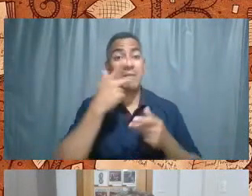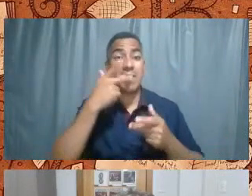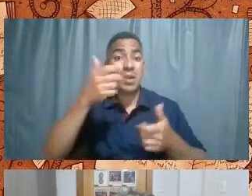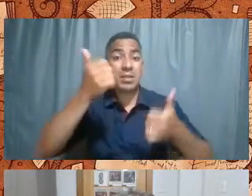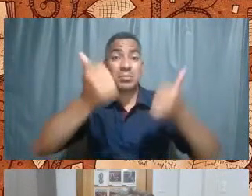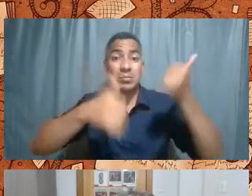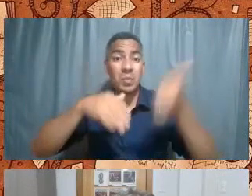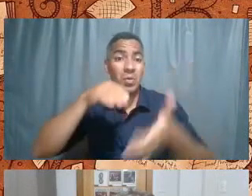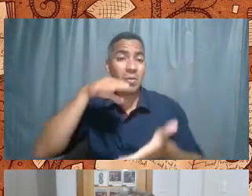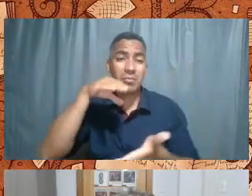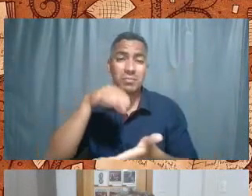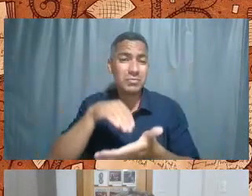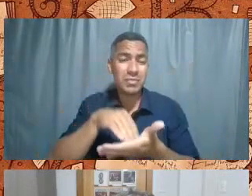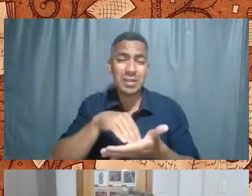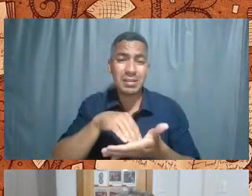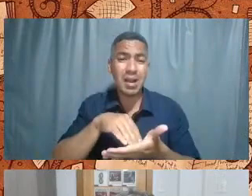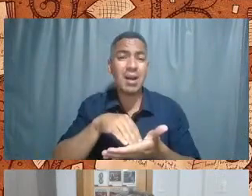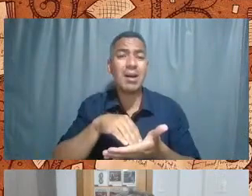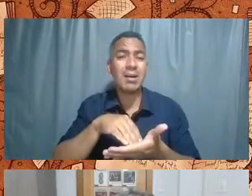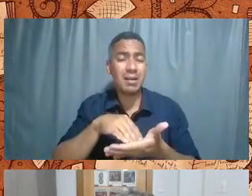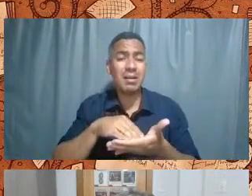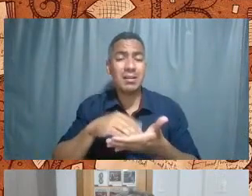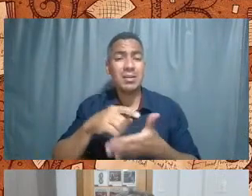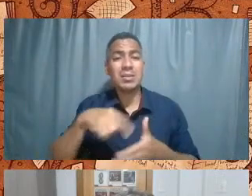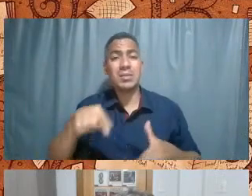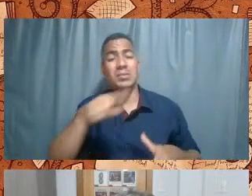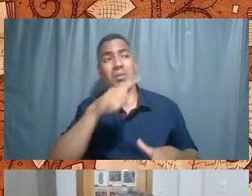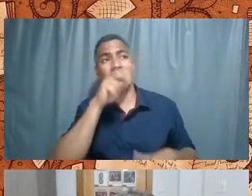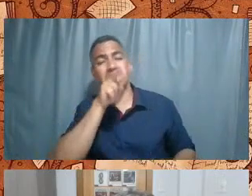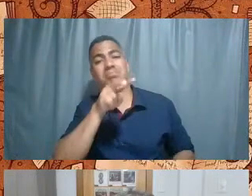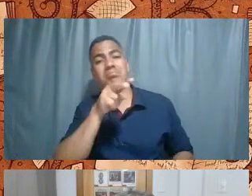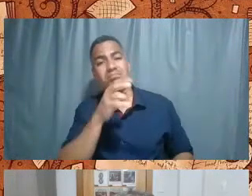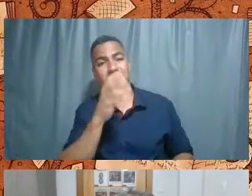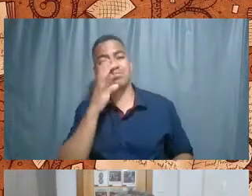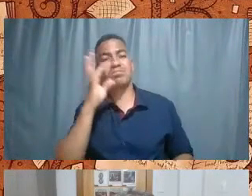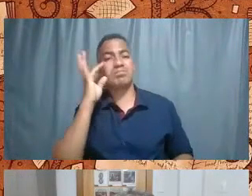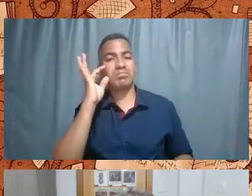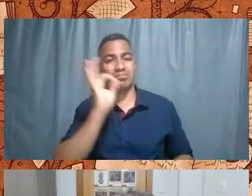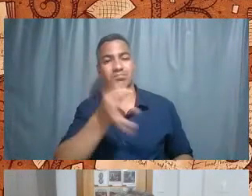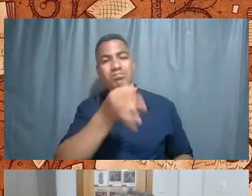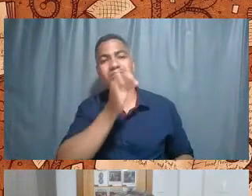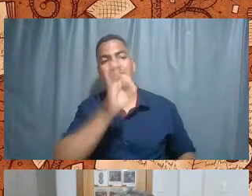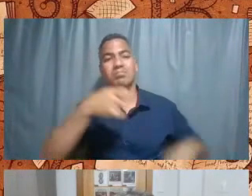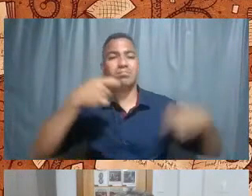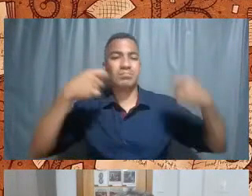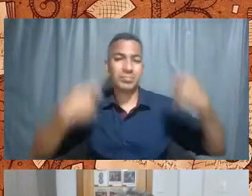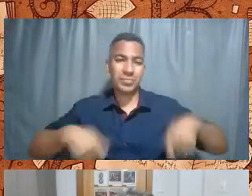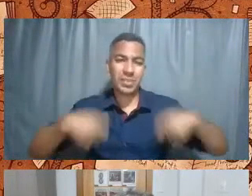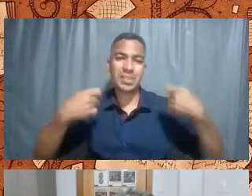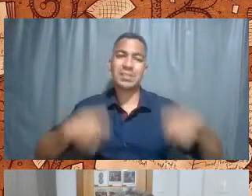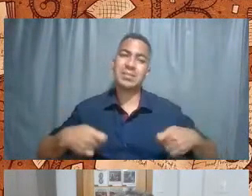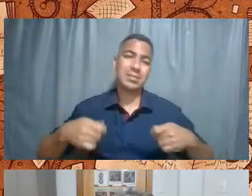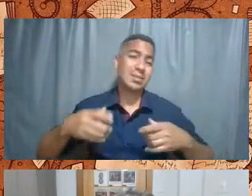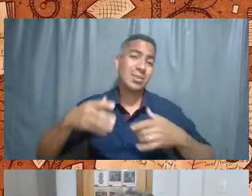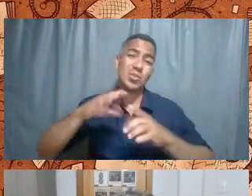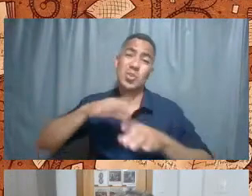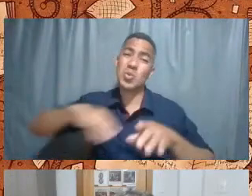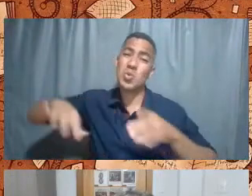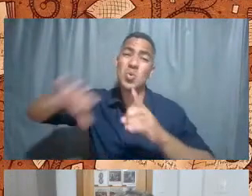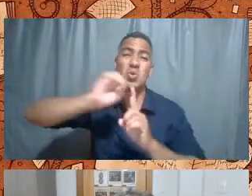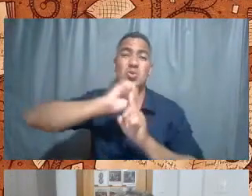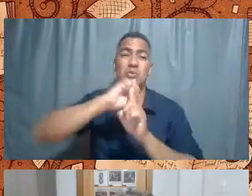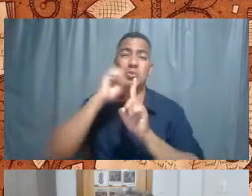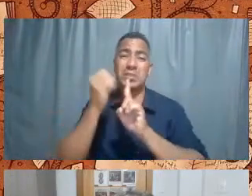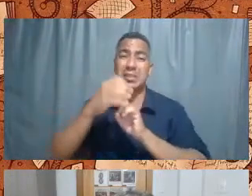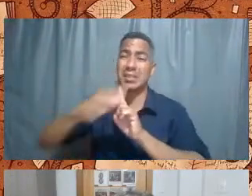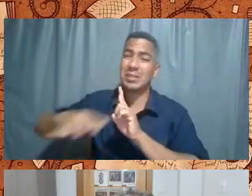né, de uma fala muito necessária na sociedade, né, principalmente em relação à questão da pedofilia.